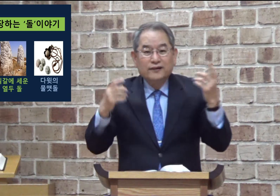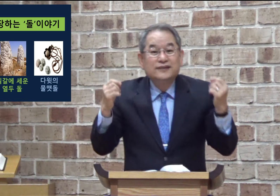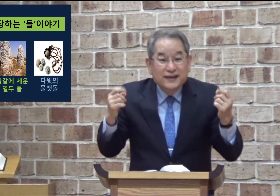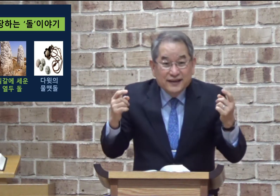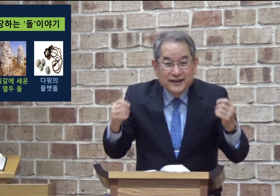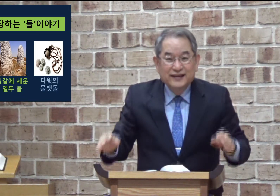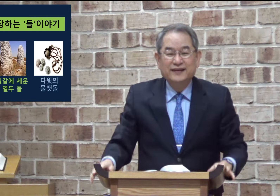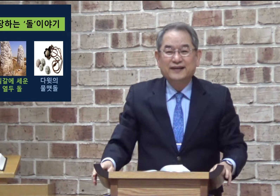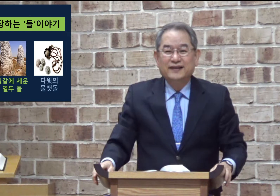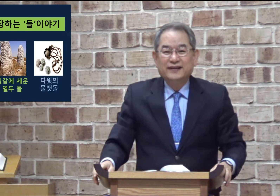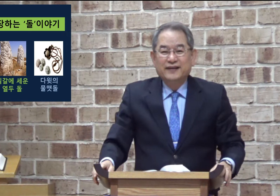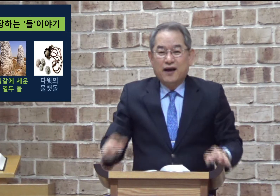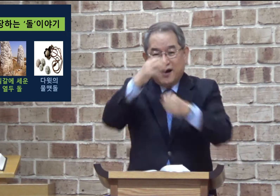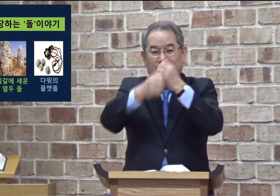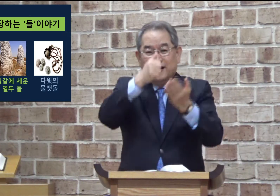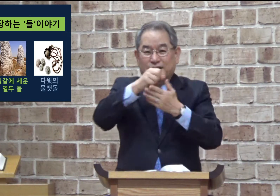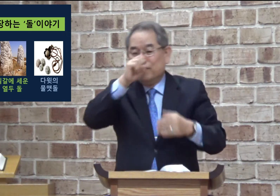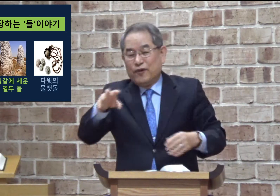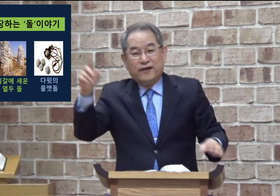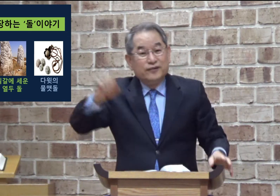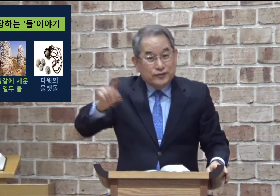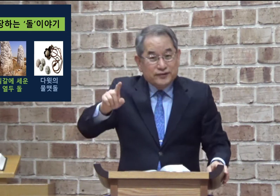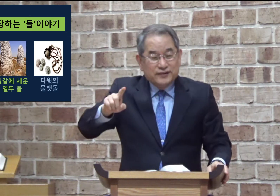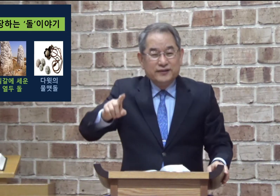이 강을 건넌 후에 유대의